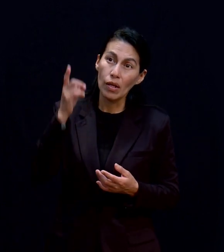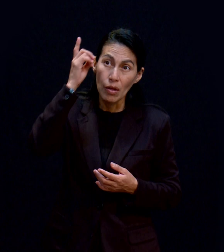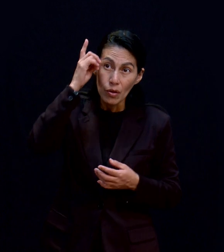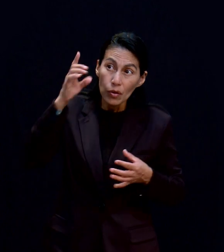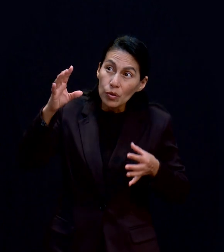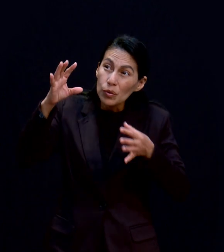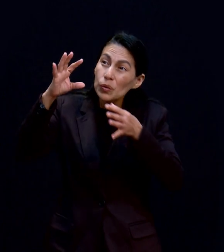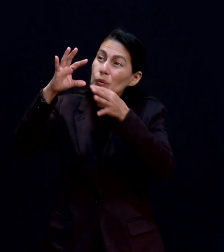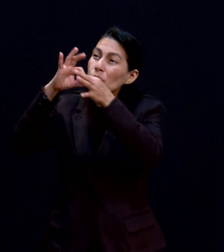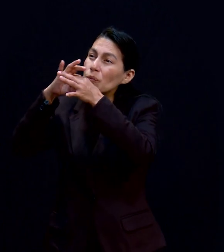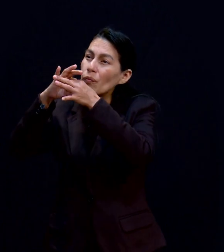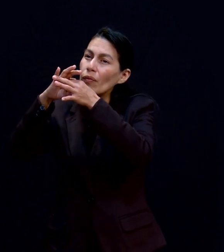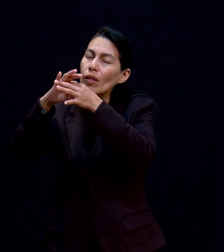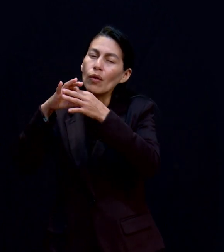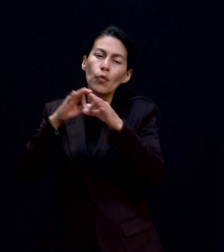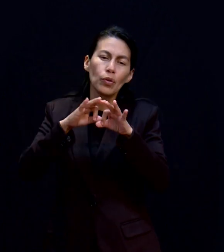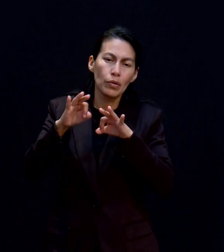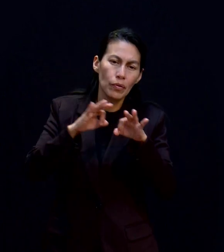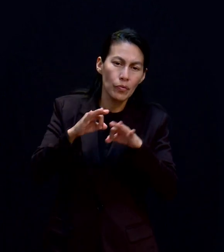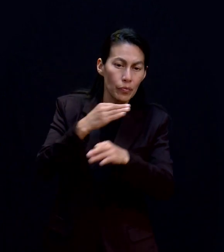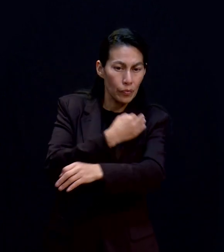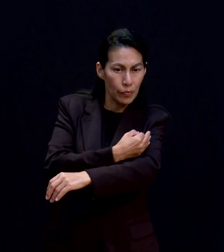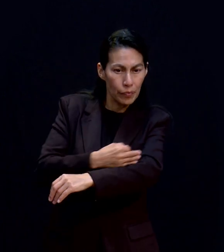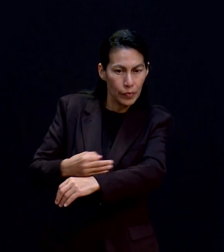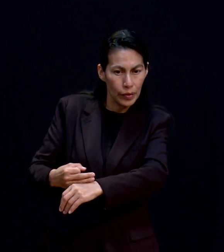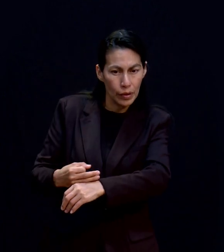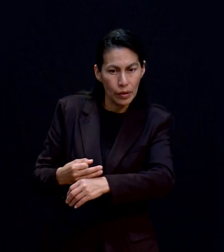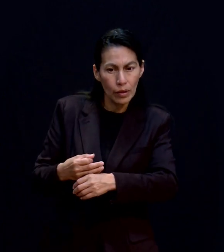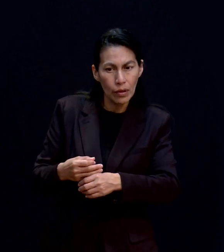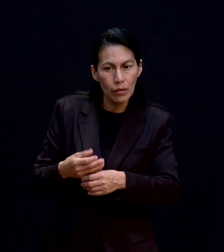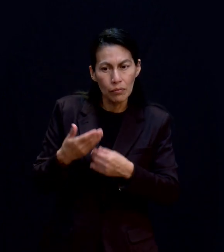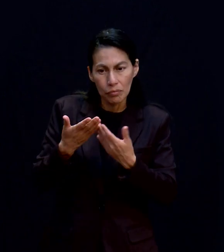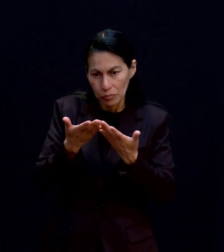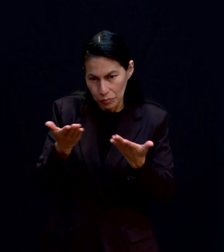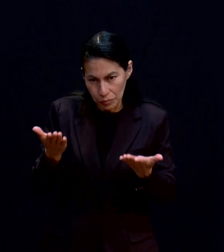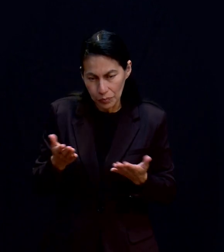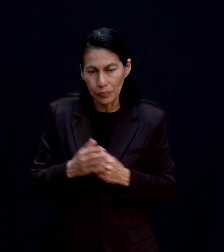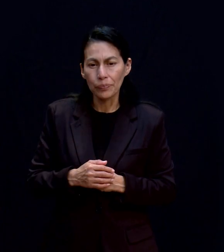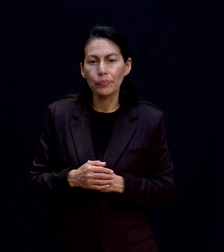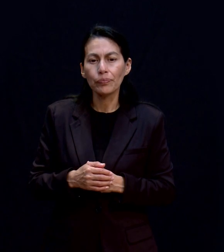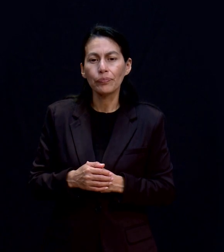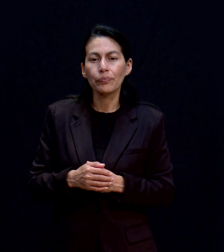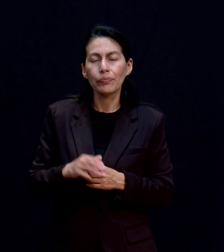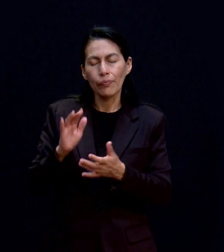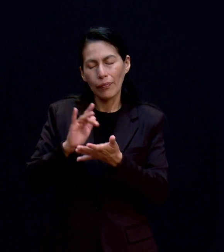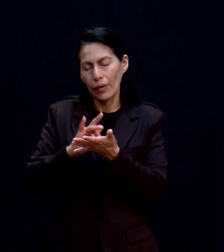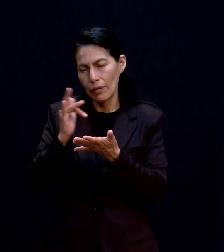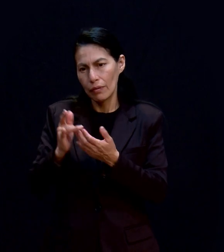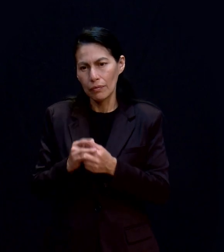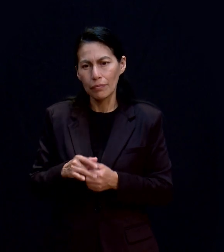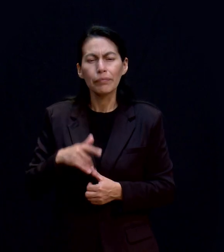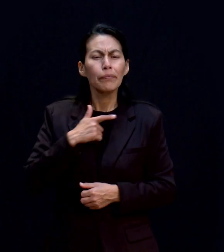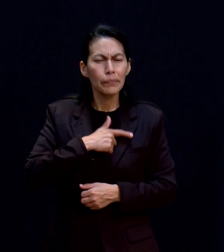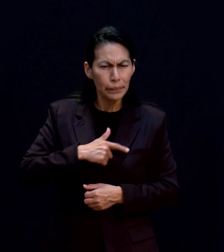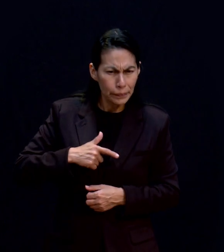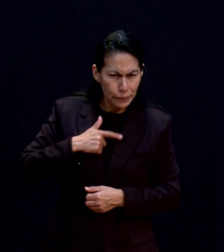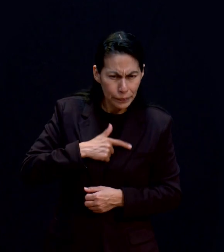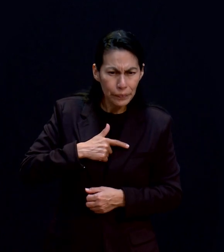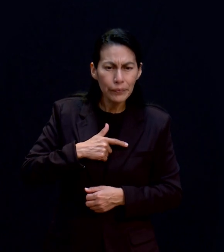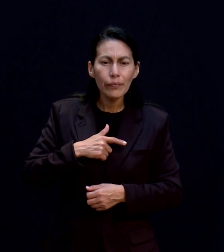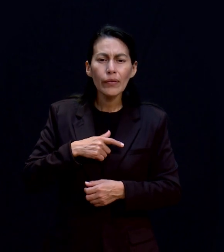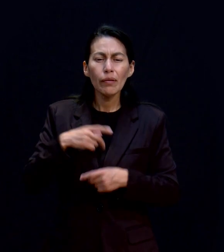además de un trabajo para poder mantener a su familia gracias por tomarme en cuenta con mucho gusto no en mí